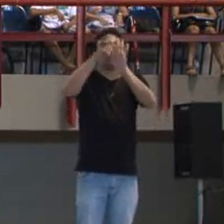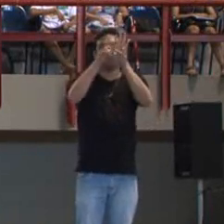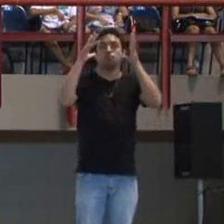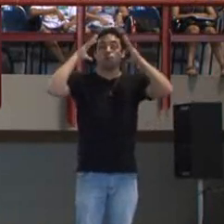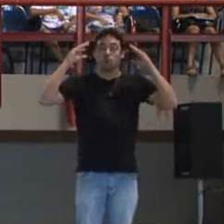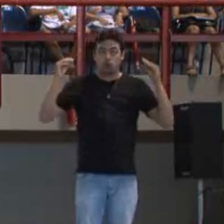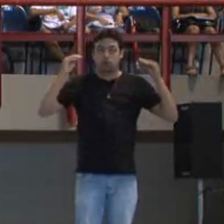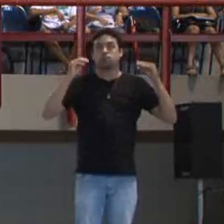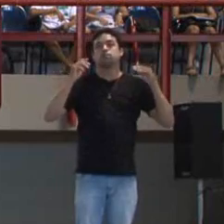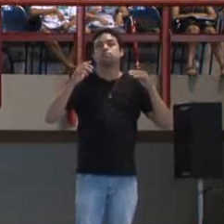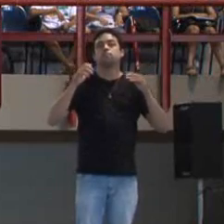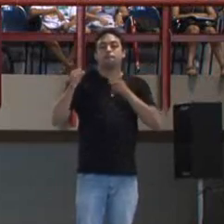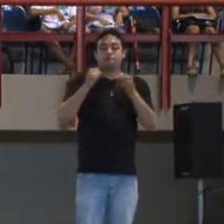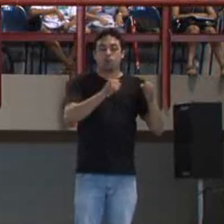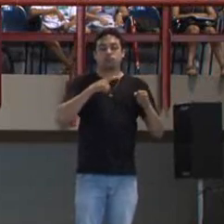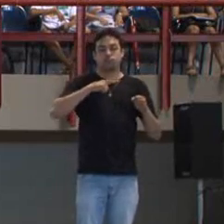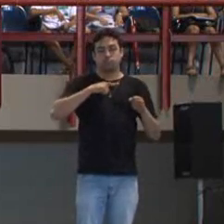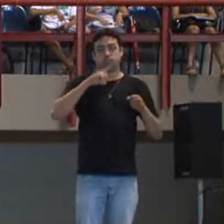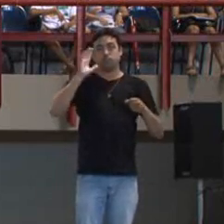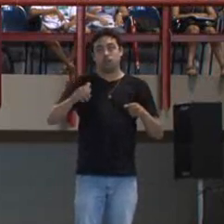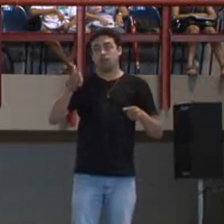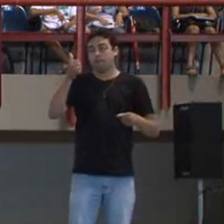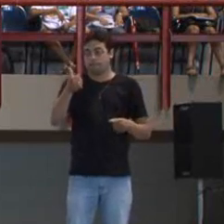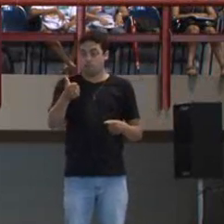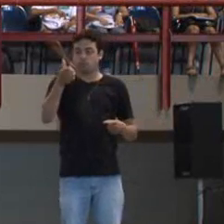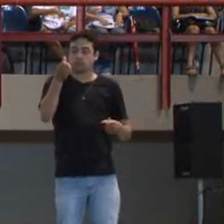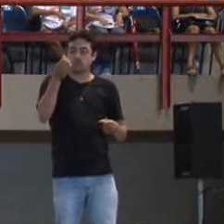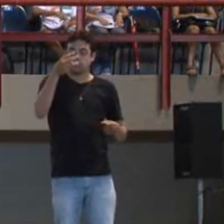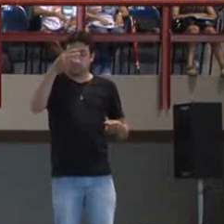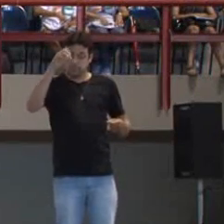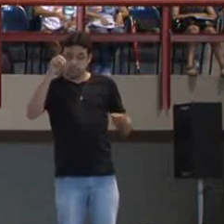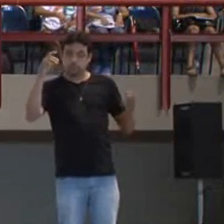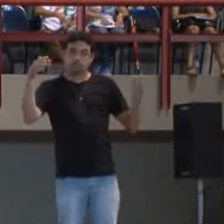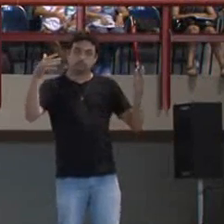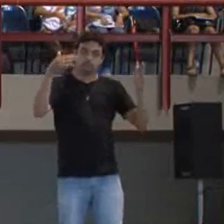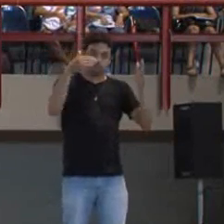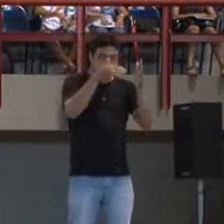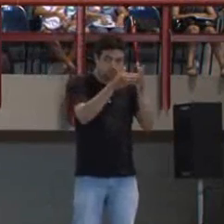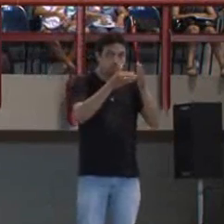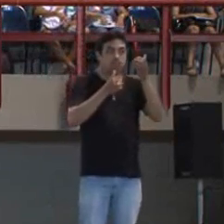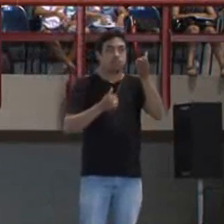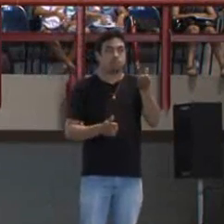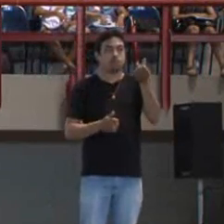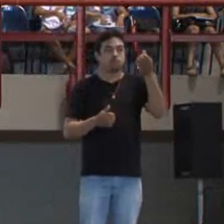Essa invasão vai de 1630 a